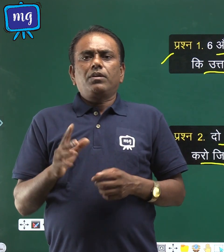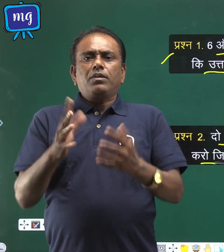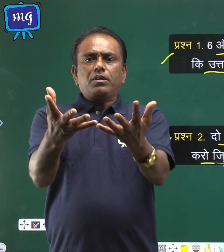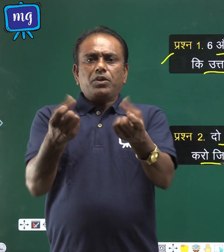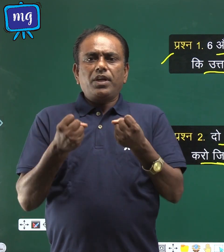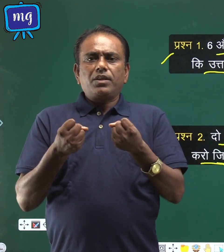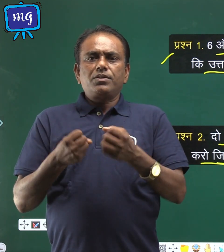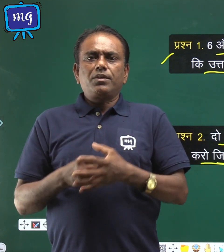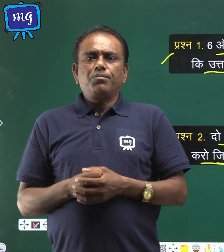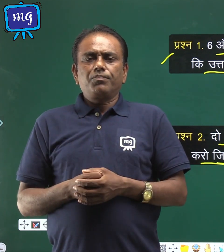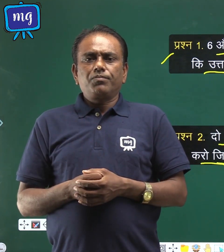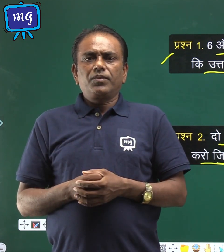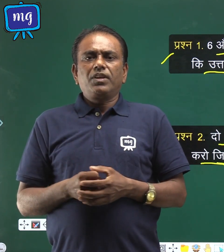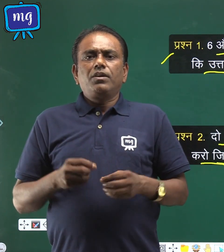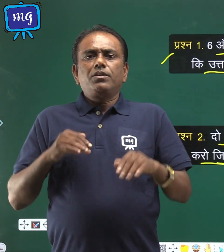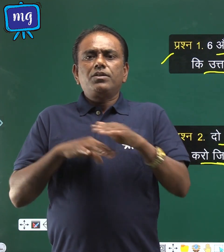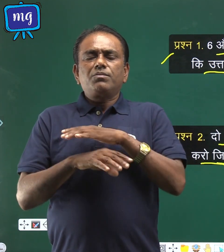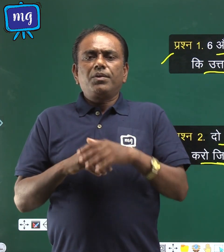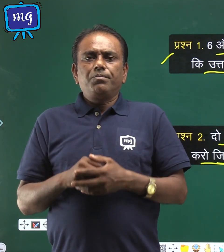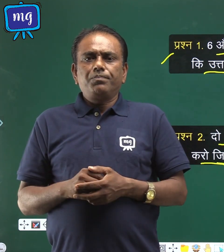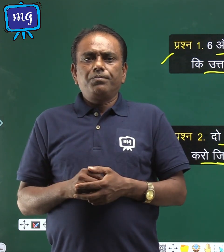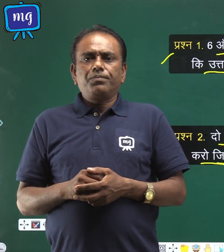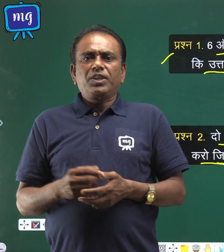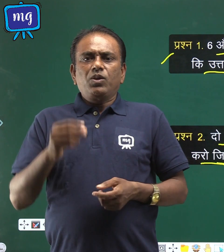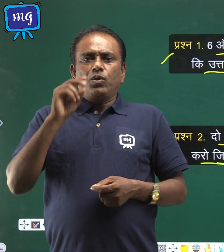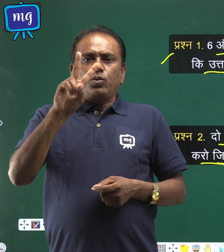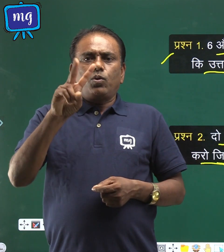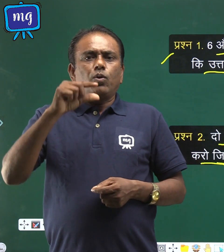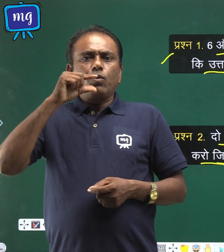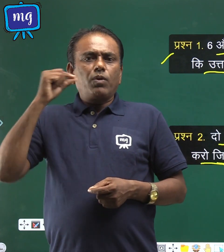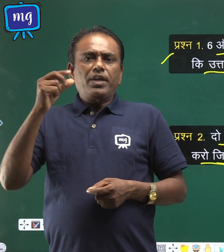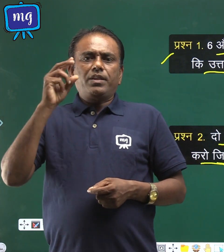कीजिए जिसमें 2 व 3